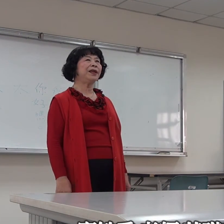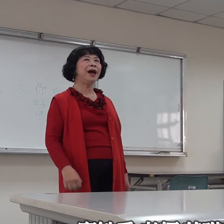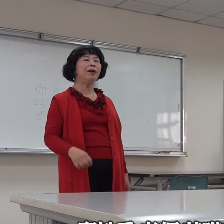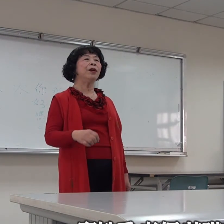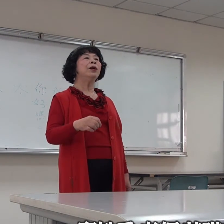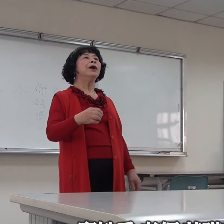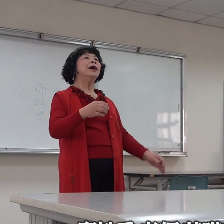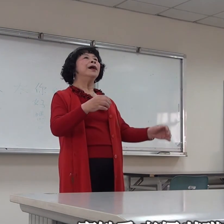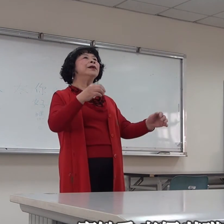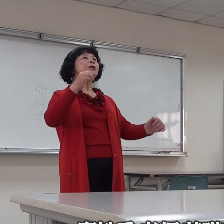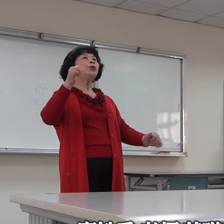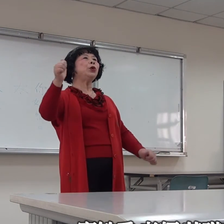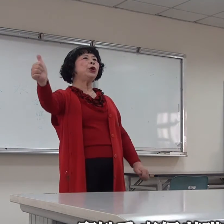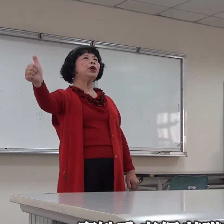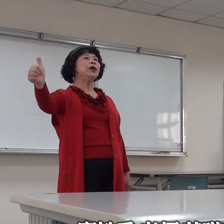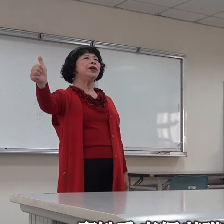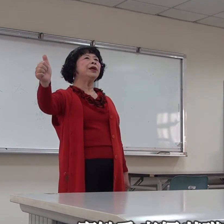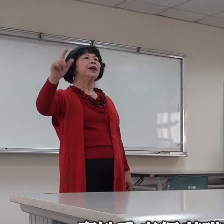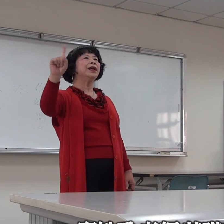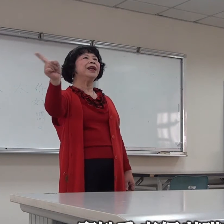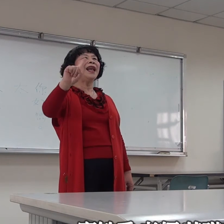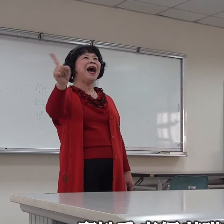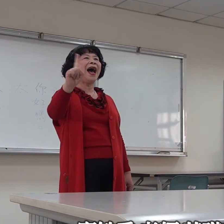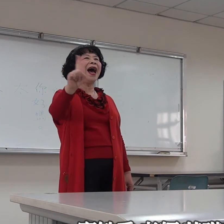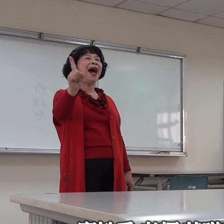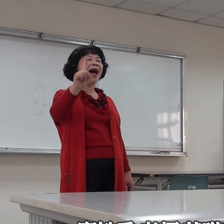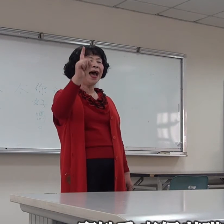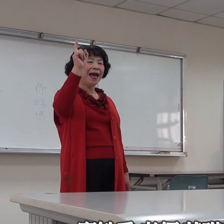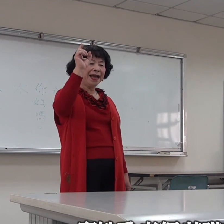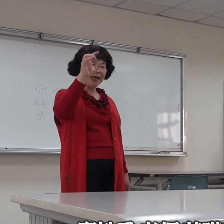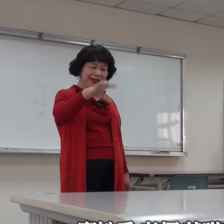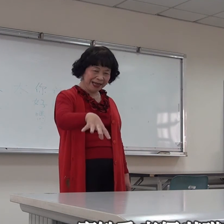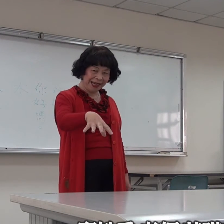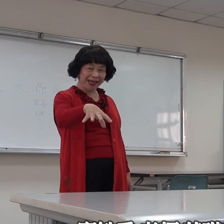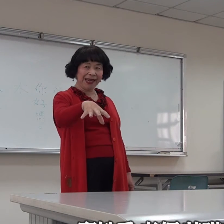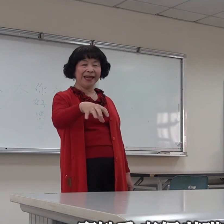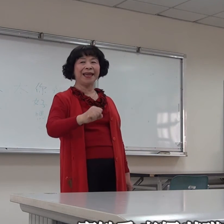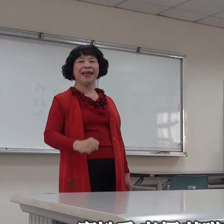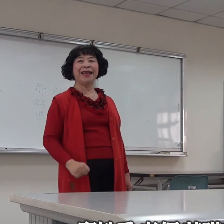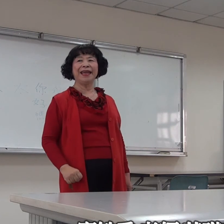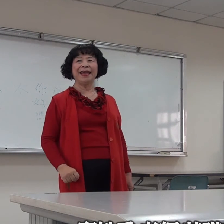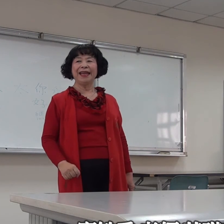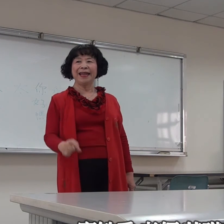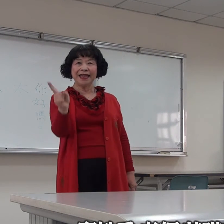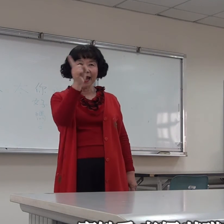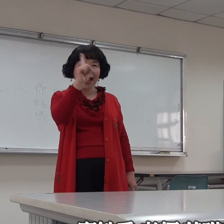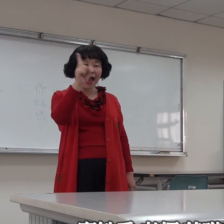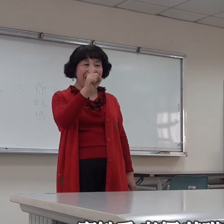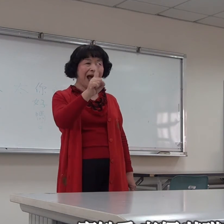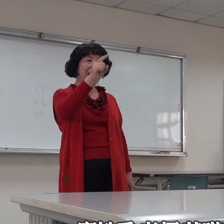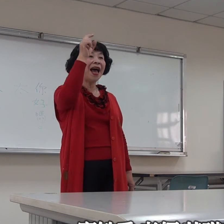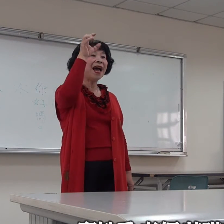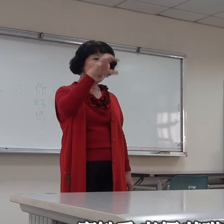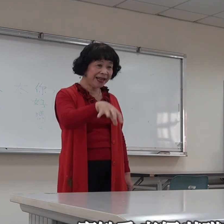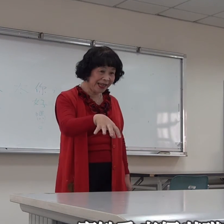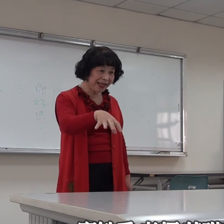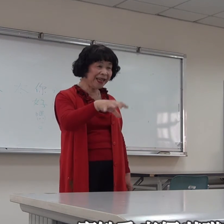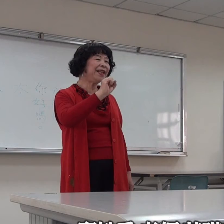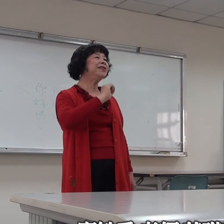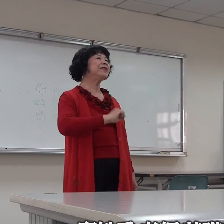要去哪里？哪里？什